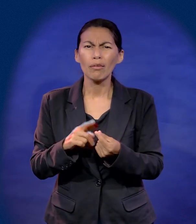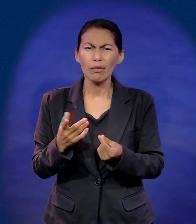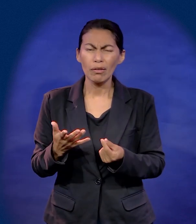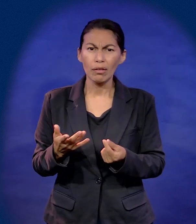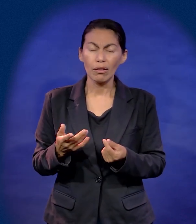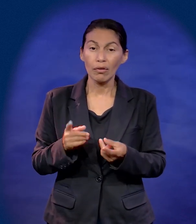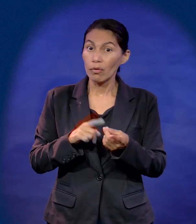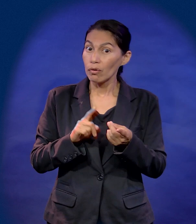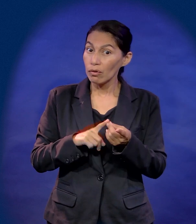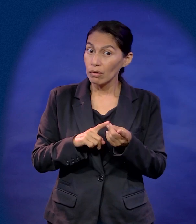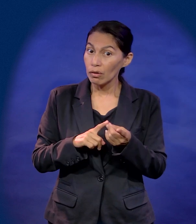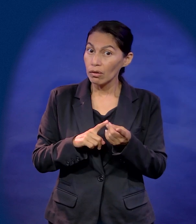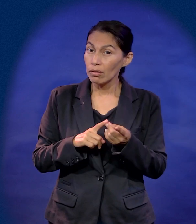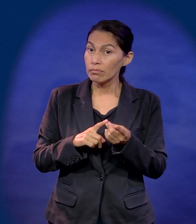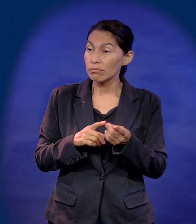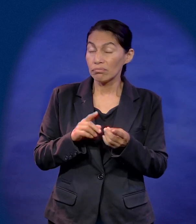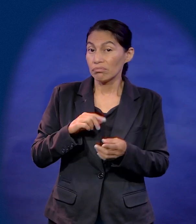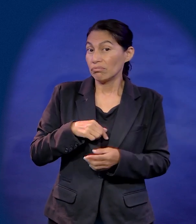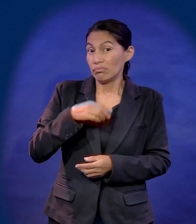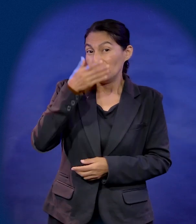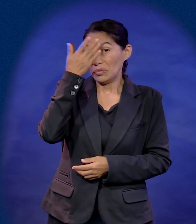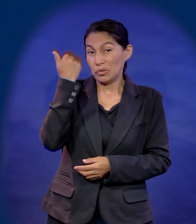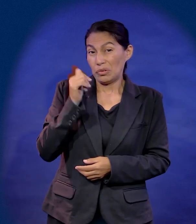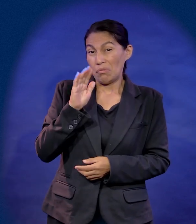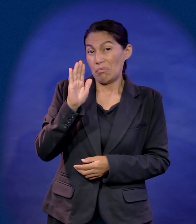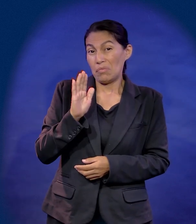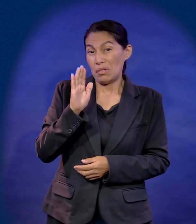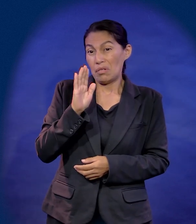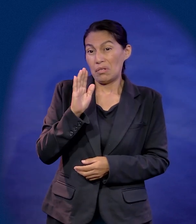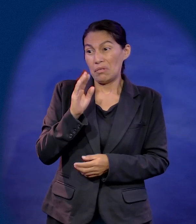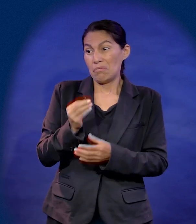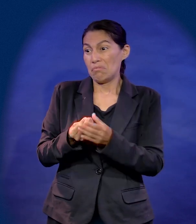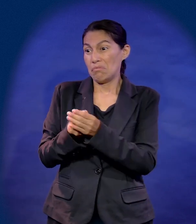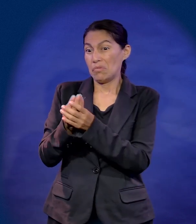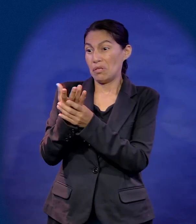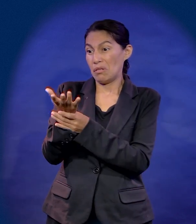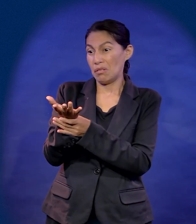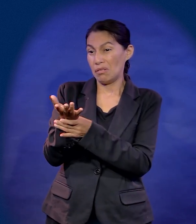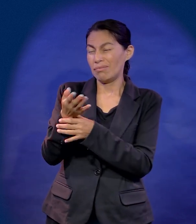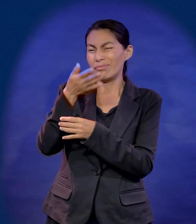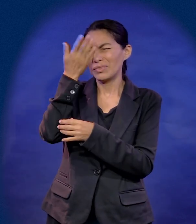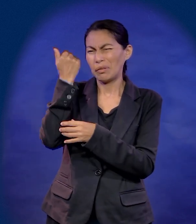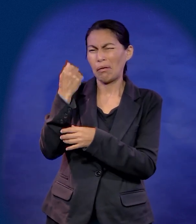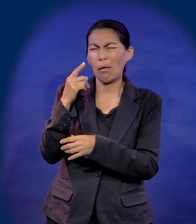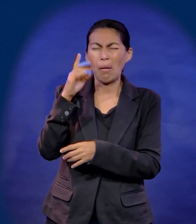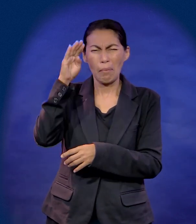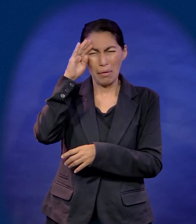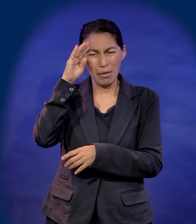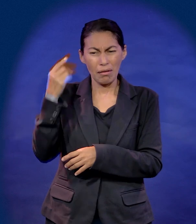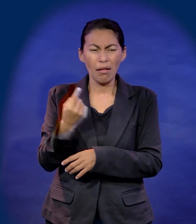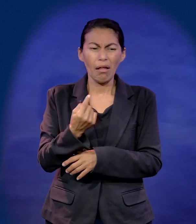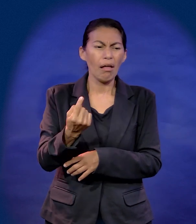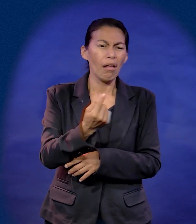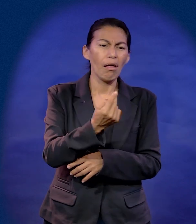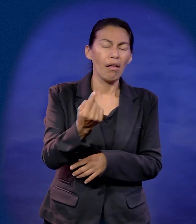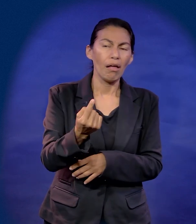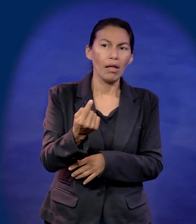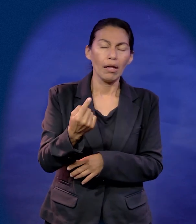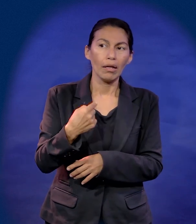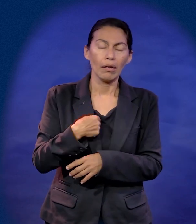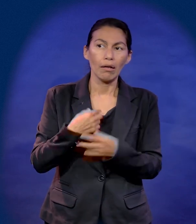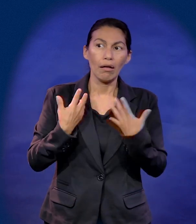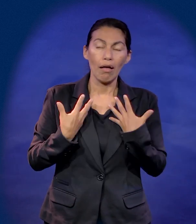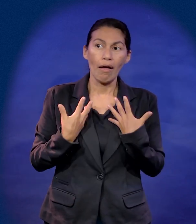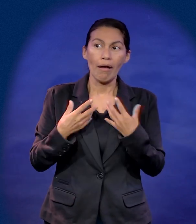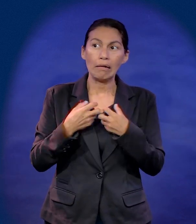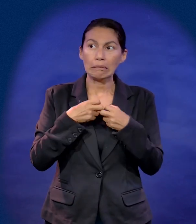tiempo. A ver, ¿cómo que se fue? ¿Y a dónde se fue? No sé, pastor, agarró así como si se fuera a salir del auditorio. Yo creo que no se salió, debe andar